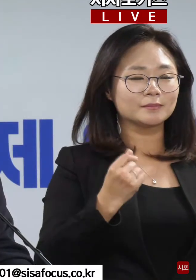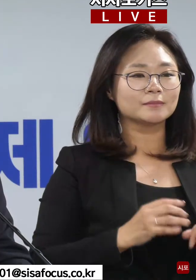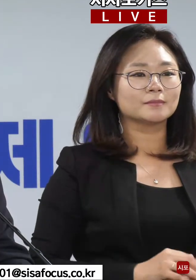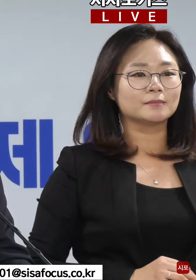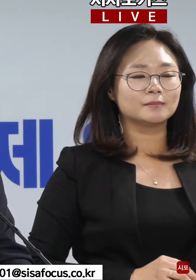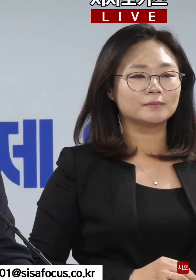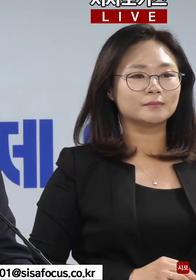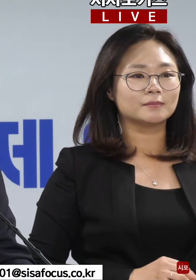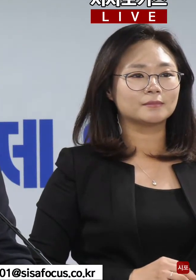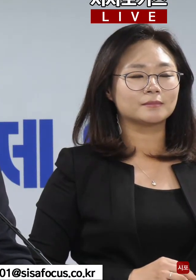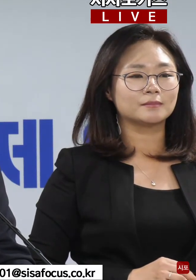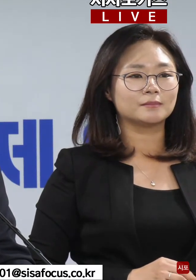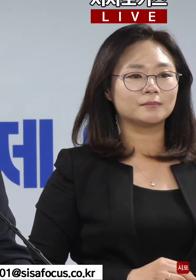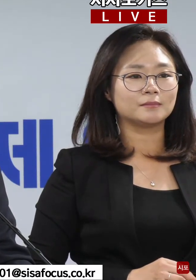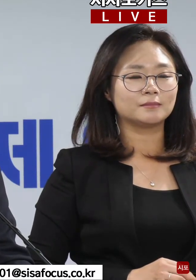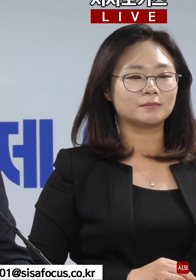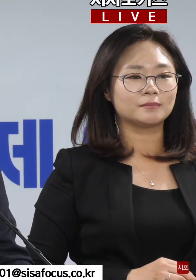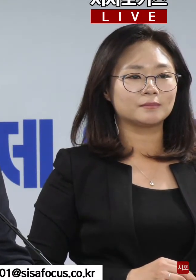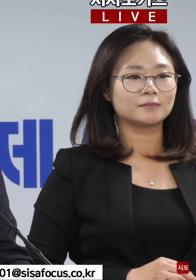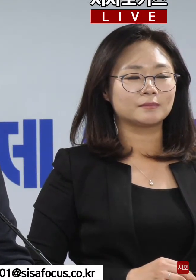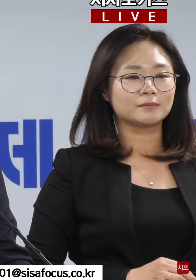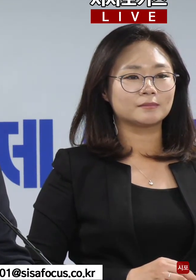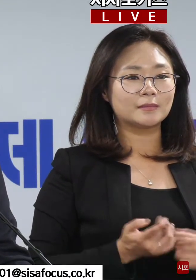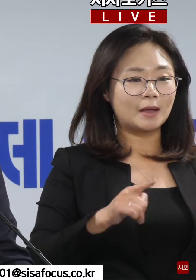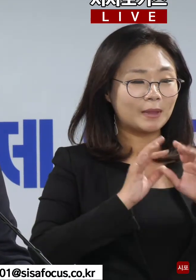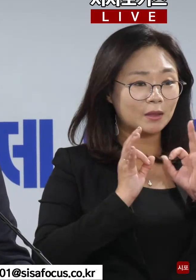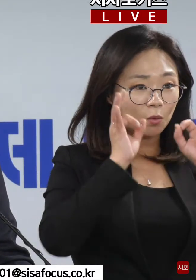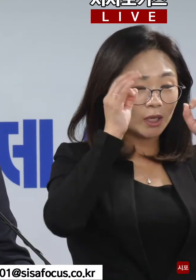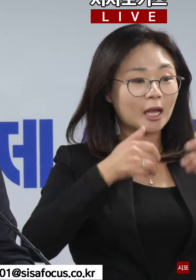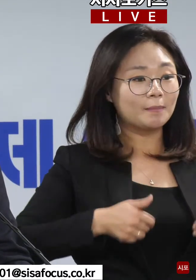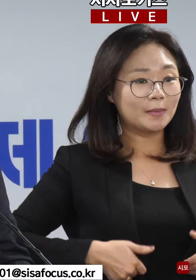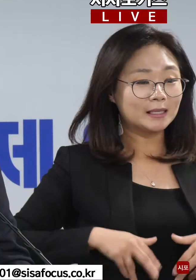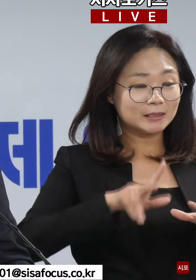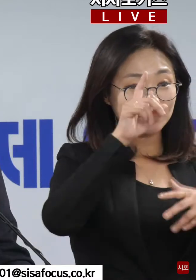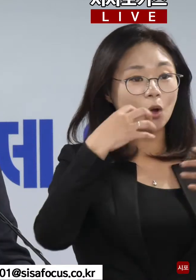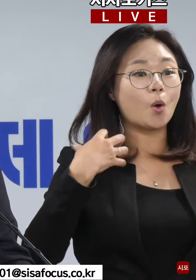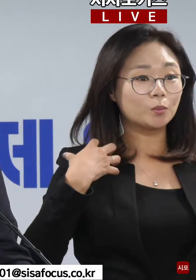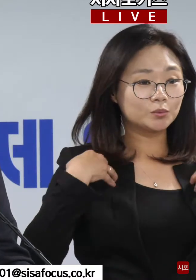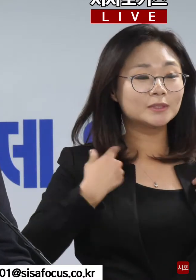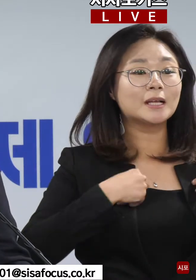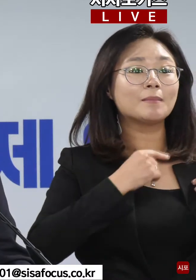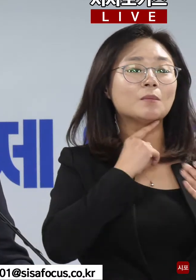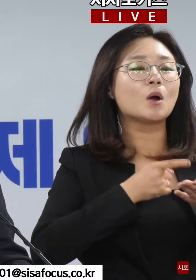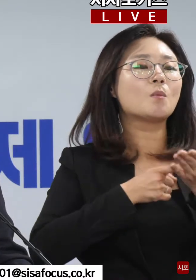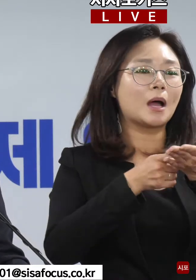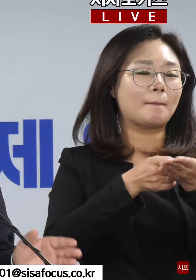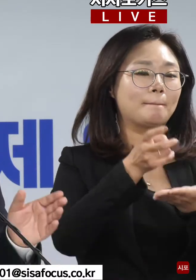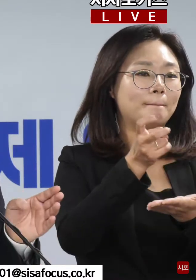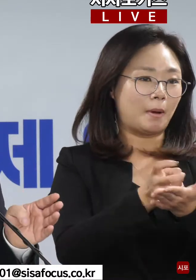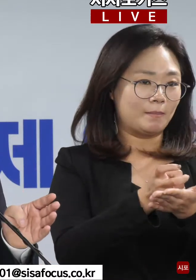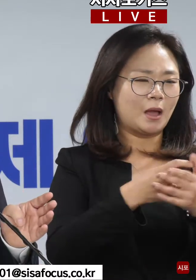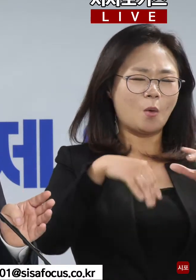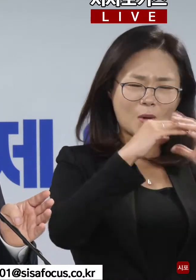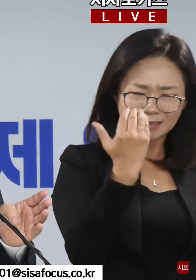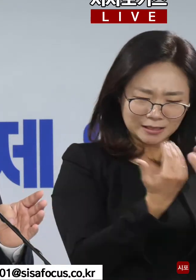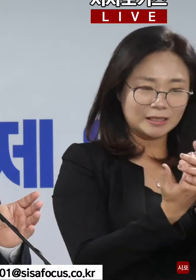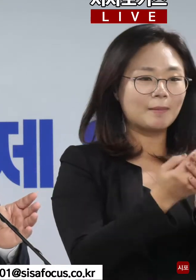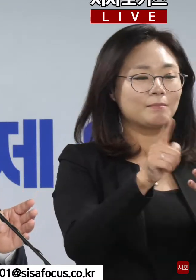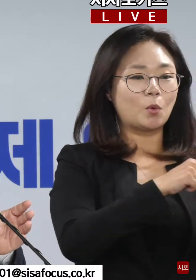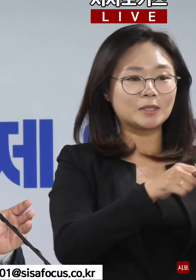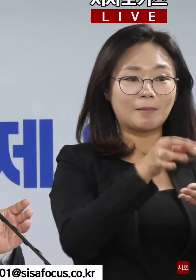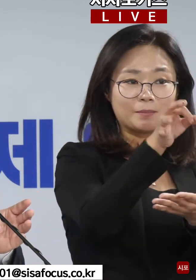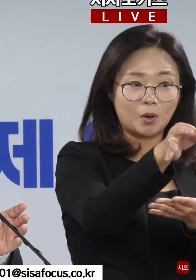같습니다. 함께 노력하면 좋겠고요. 다행히 이번에 정부에서 저희가 제시했던 원칙, 완전한